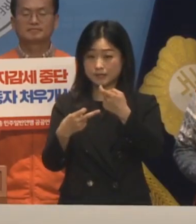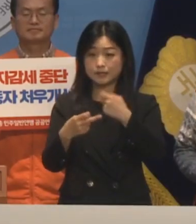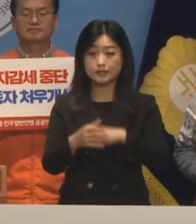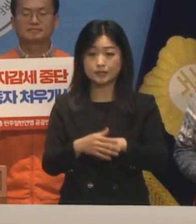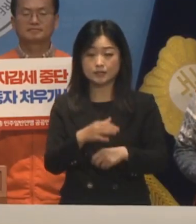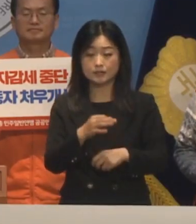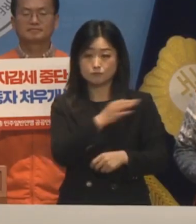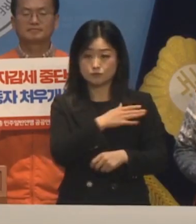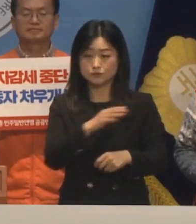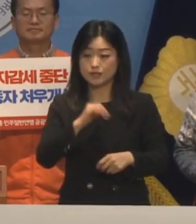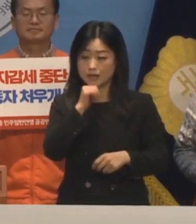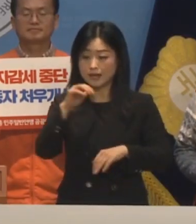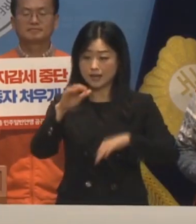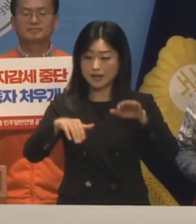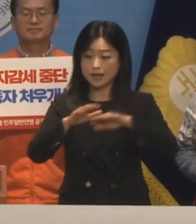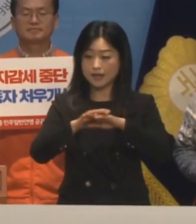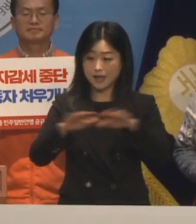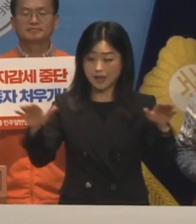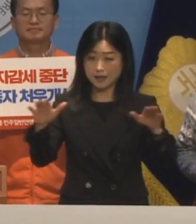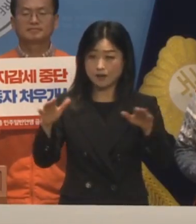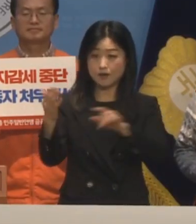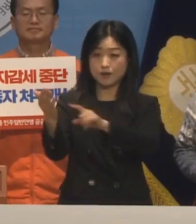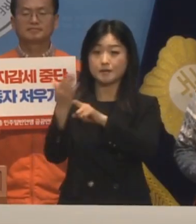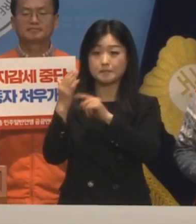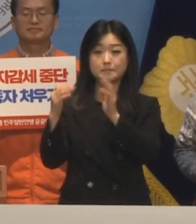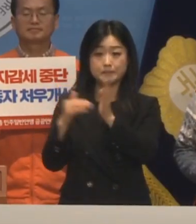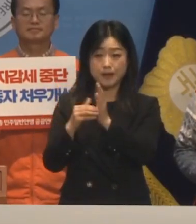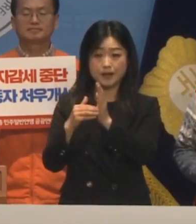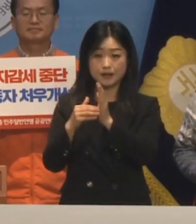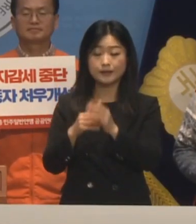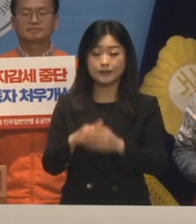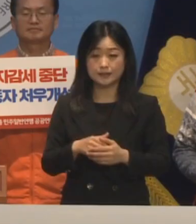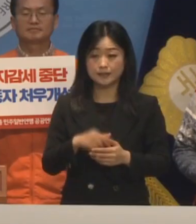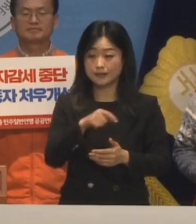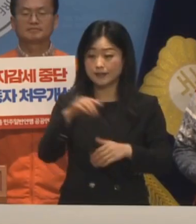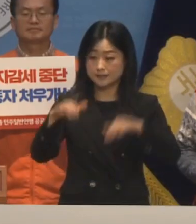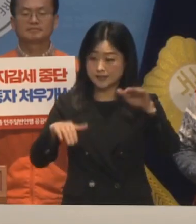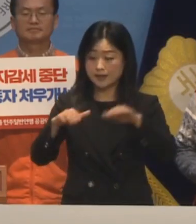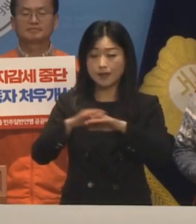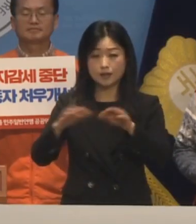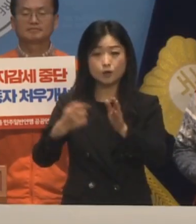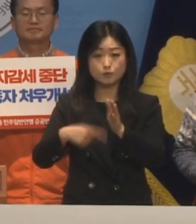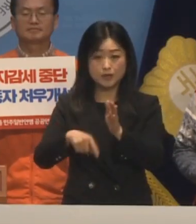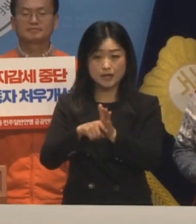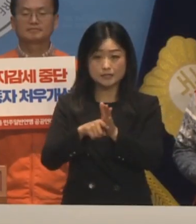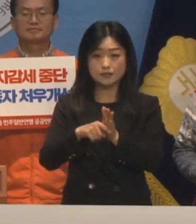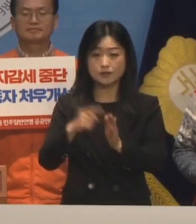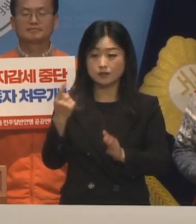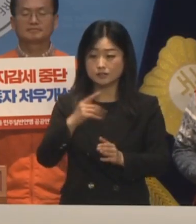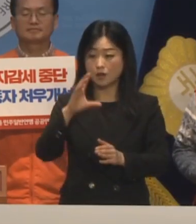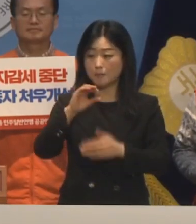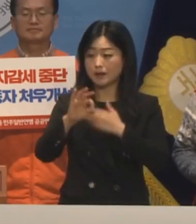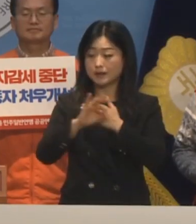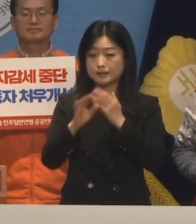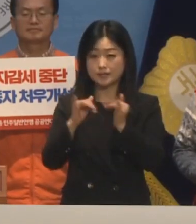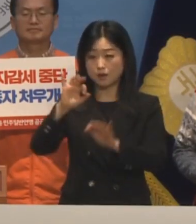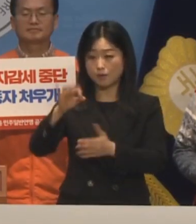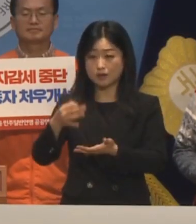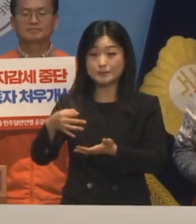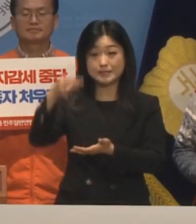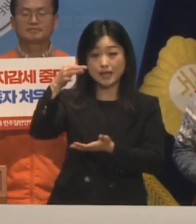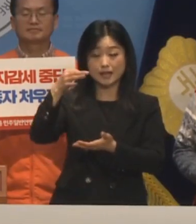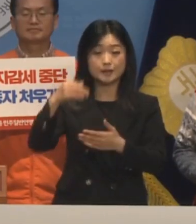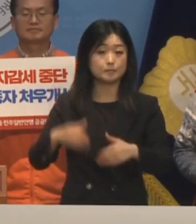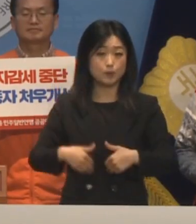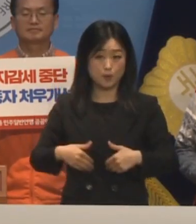하반기 중요한 국정 목표로 제시하였습니다. 소득 격차를 해소하기 위해서는 1,000만 비정규직의 소득을 높이는 정책을